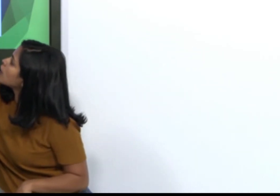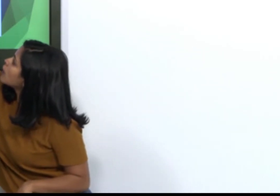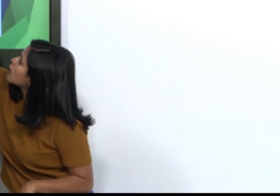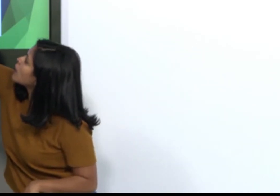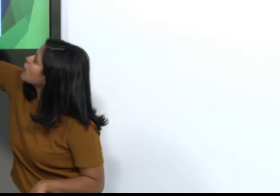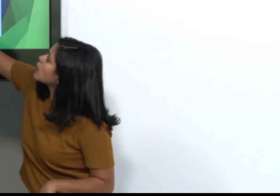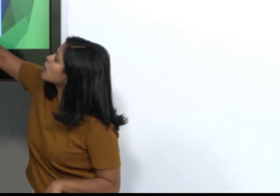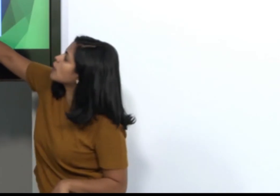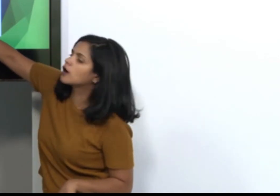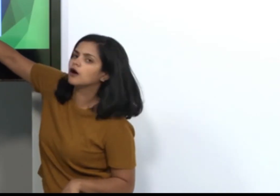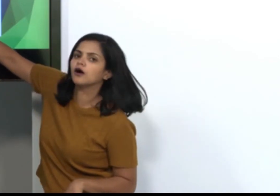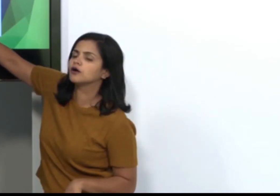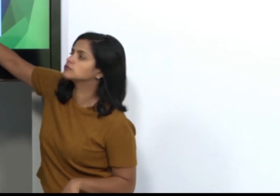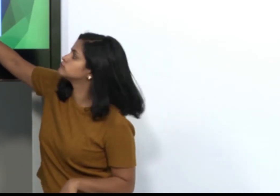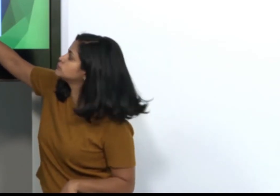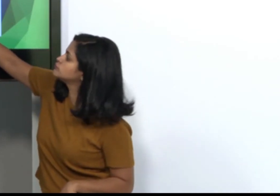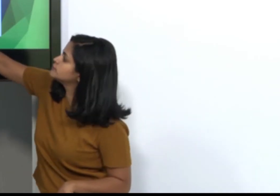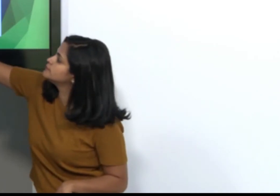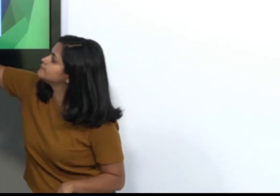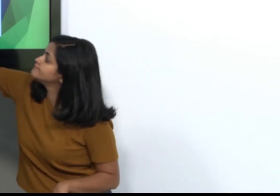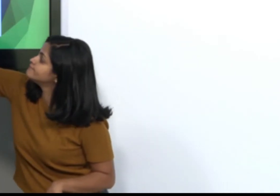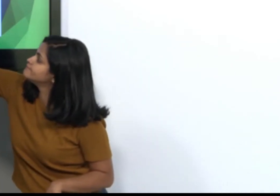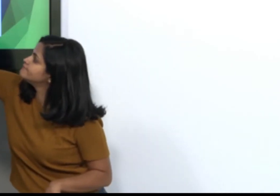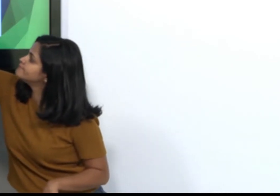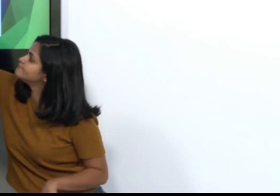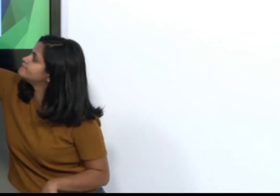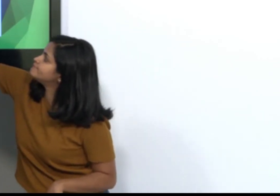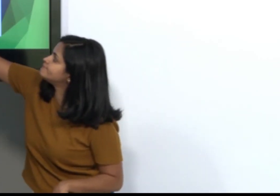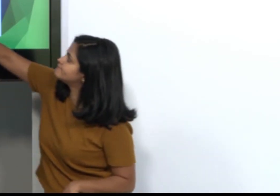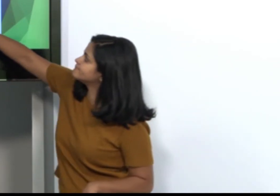Ou, desculpa, veja aqui.